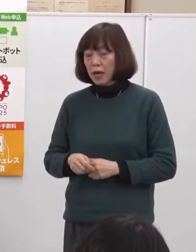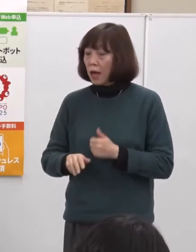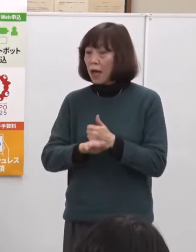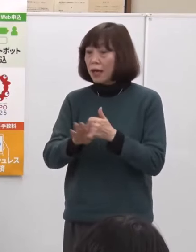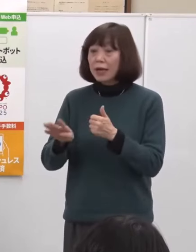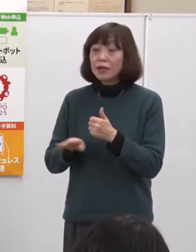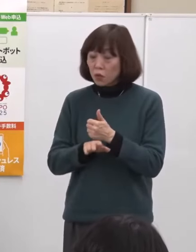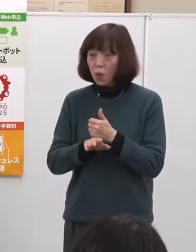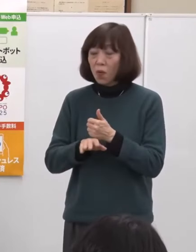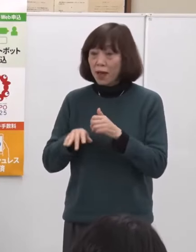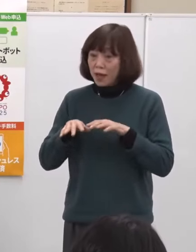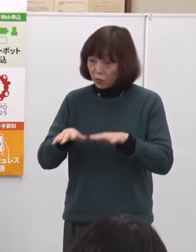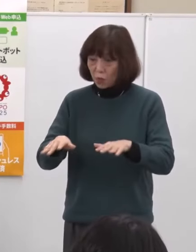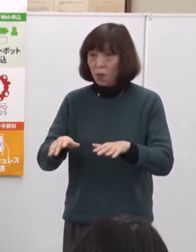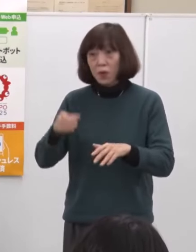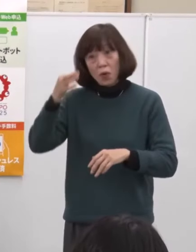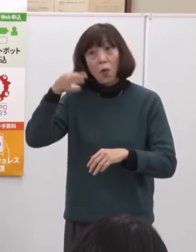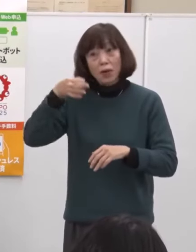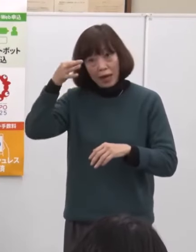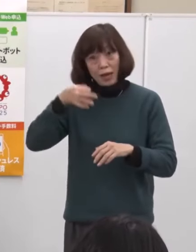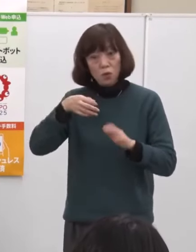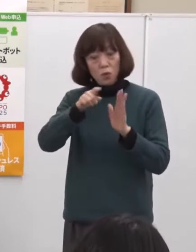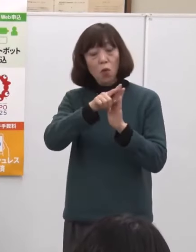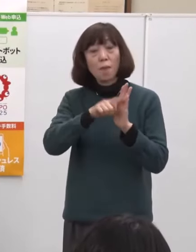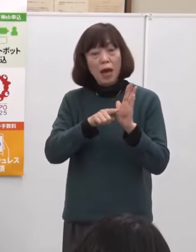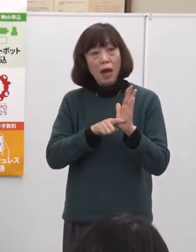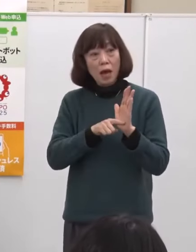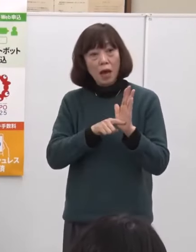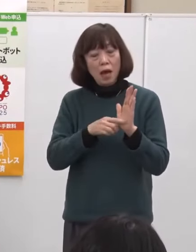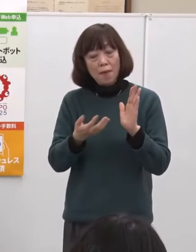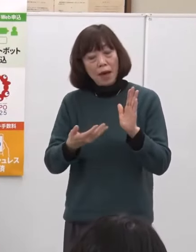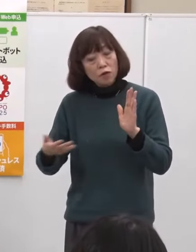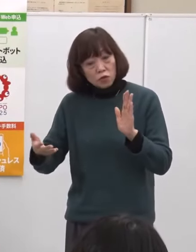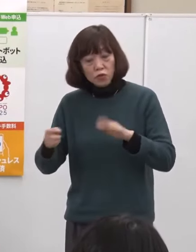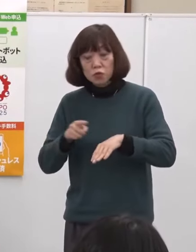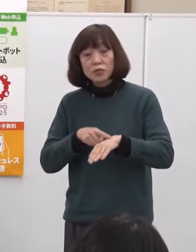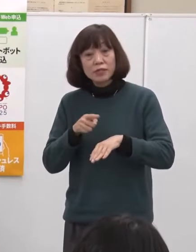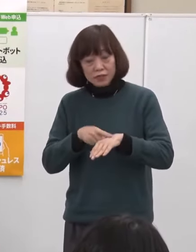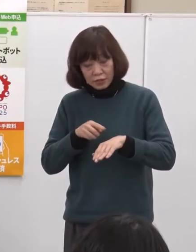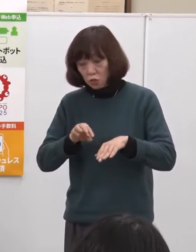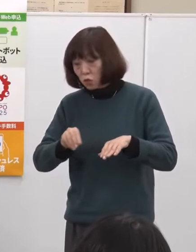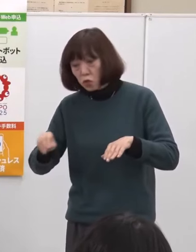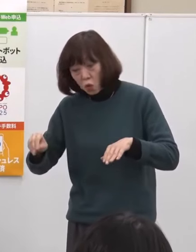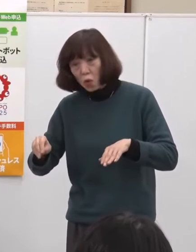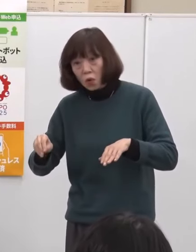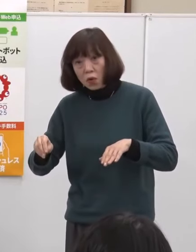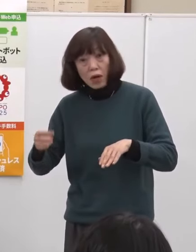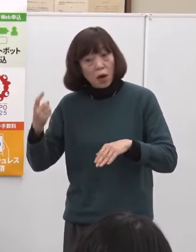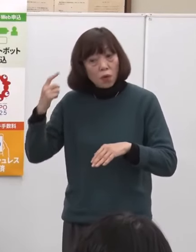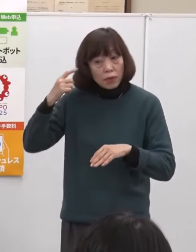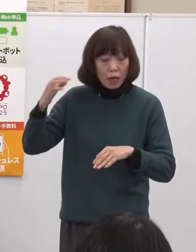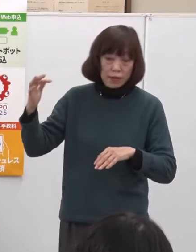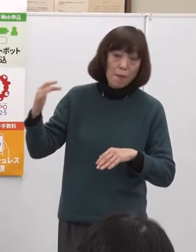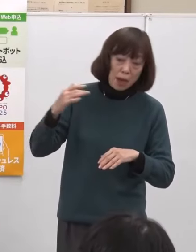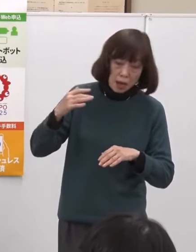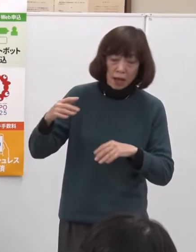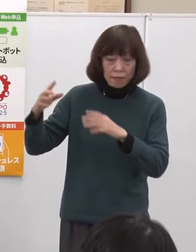項目がですね、水質や土壌、騒音、振動、低音周波、電波障